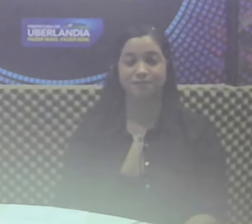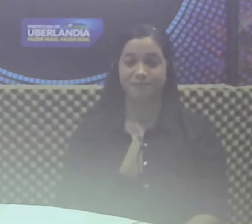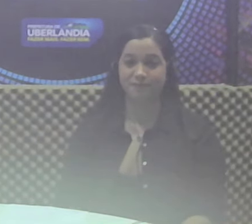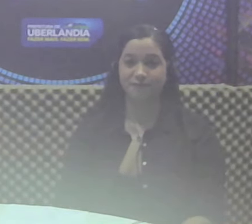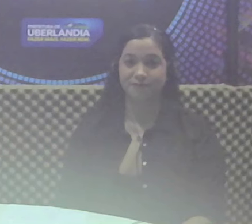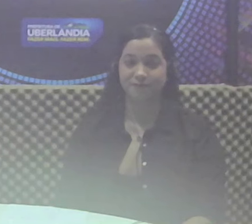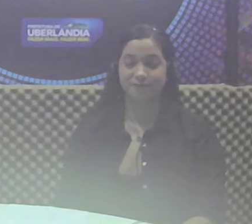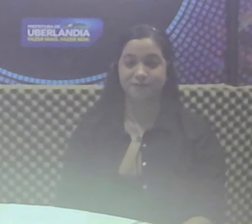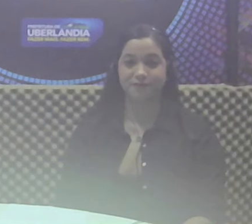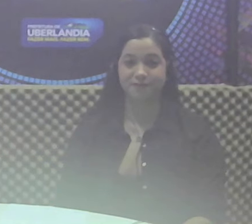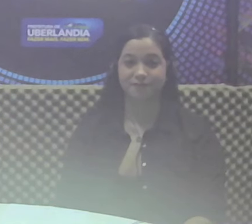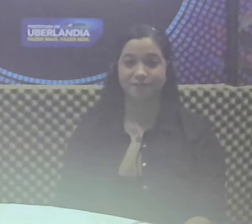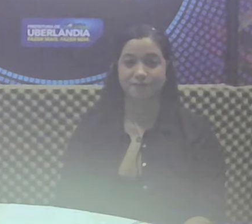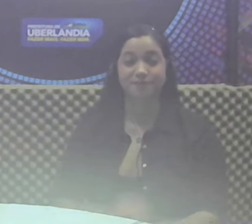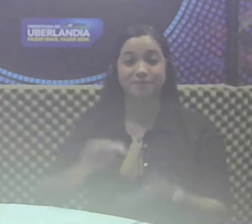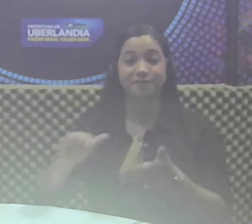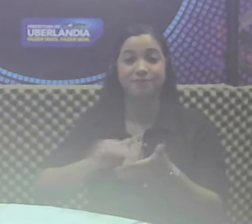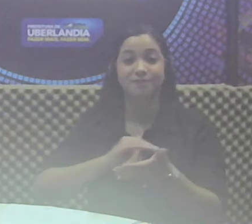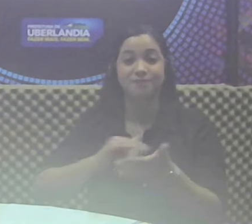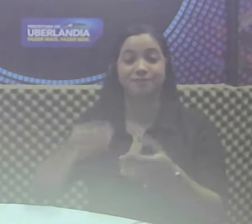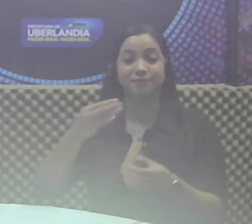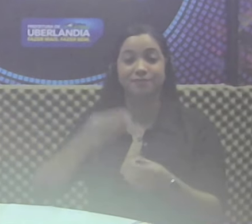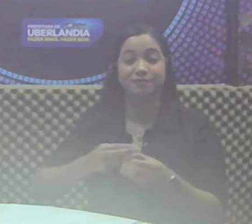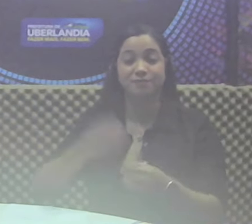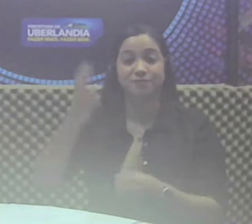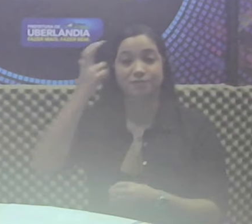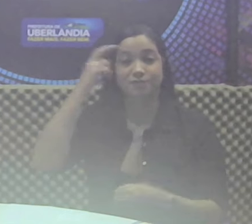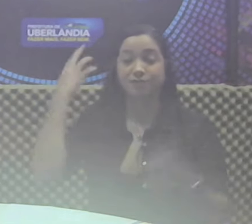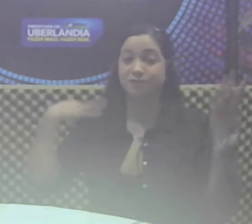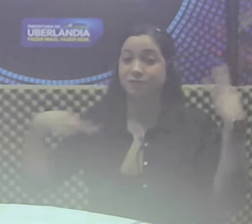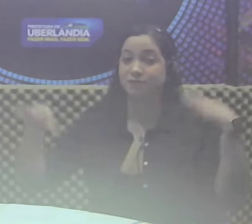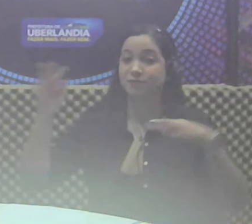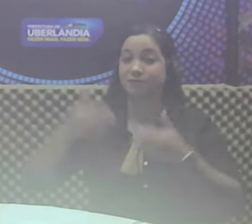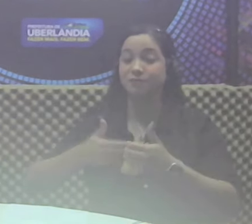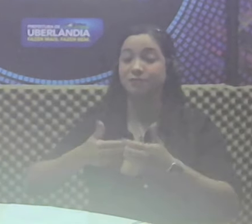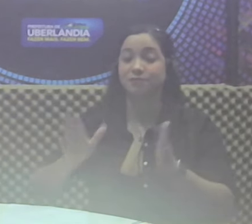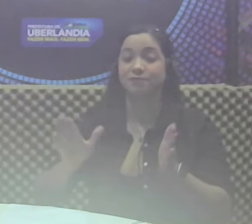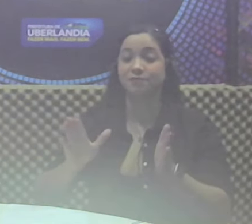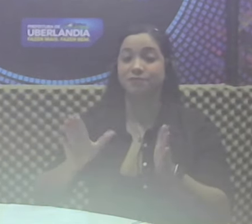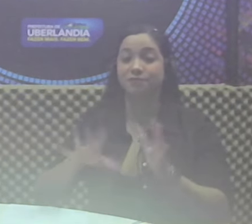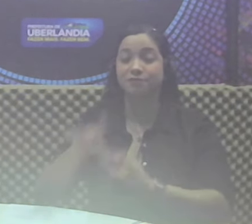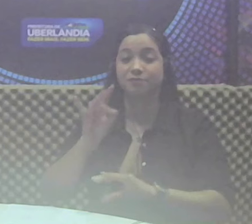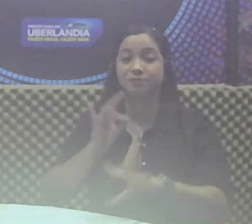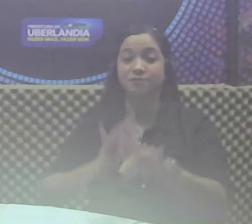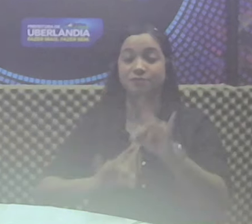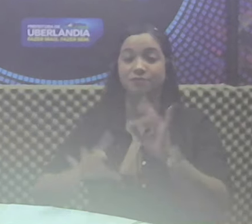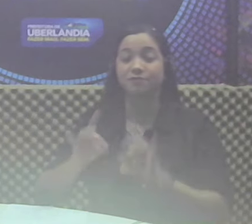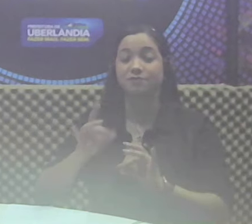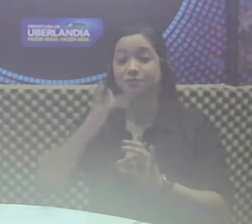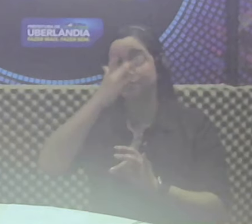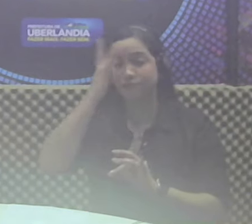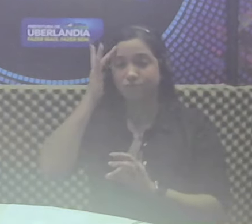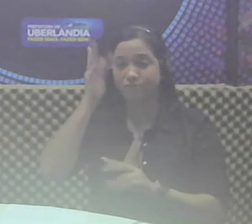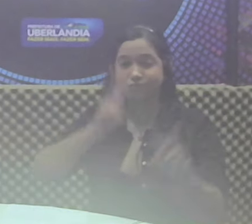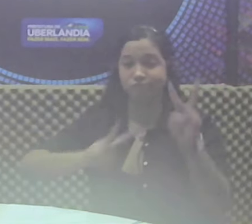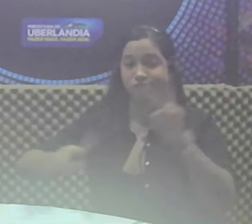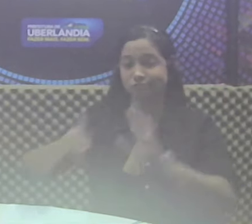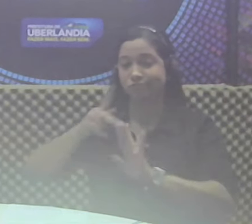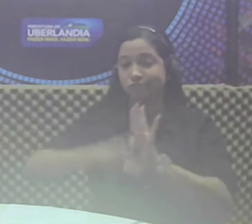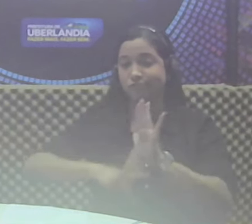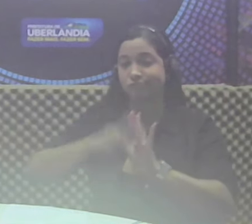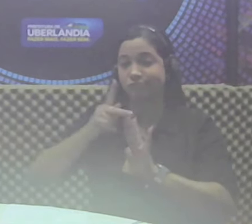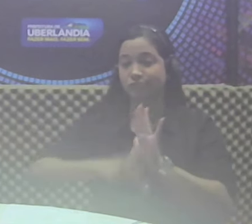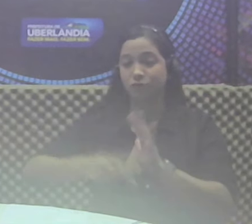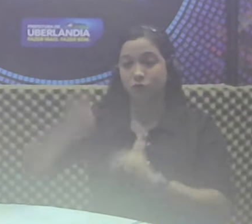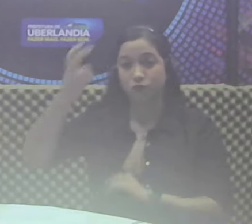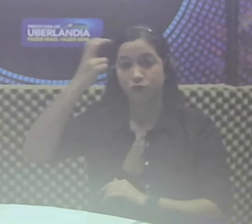notícias. A Secretaria Municipal de Cultura e Turismo abriu um processo de seleção de pareceristas de projetos culturais